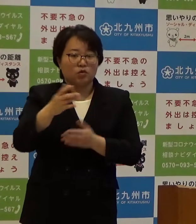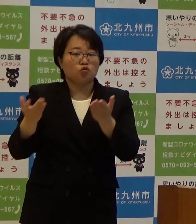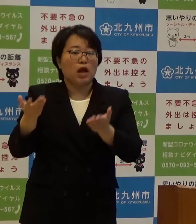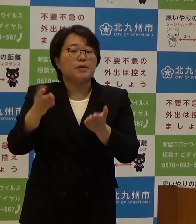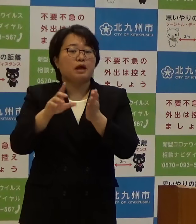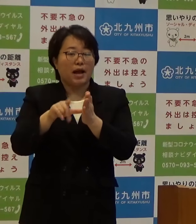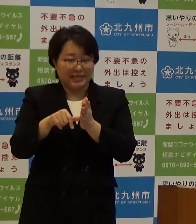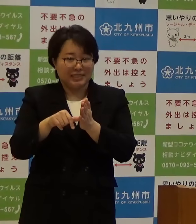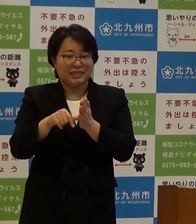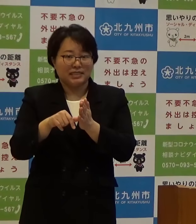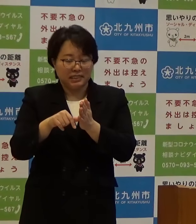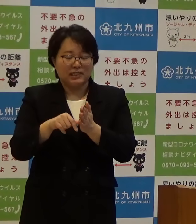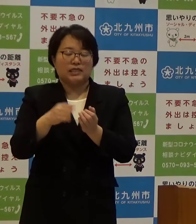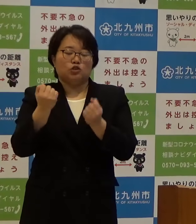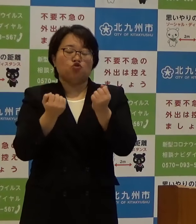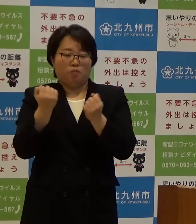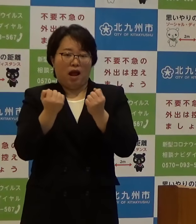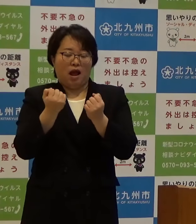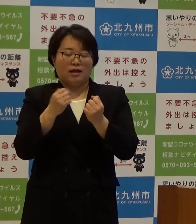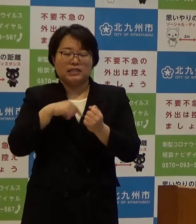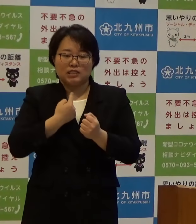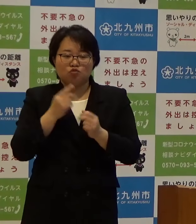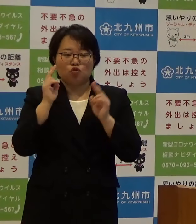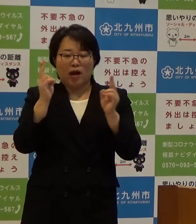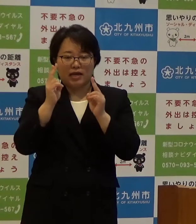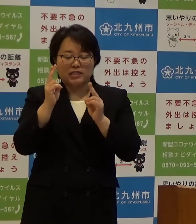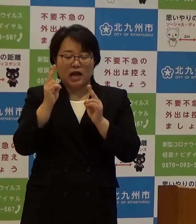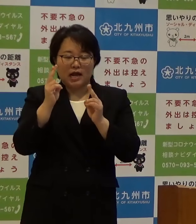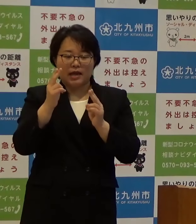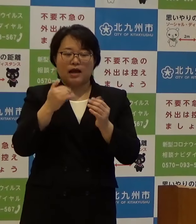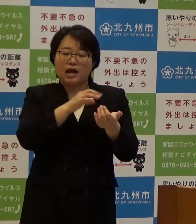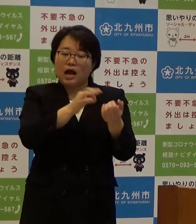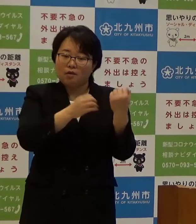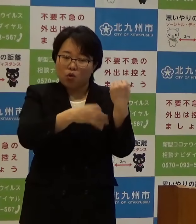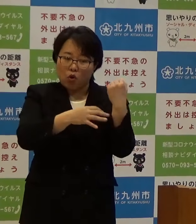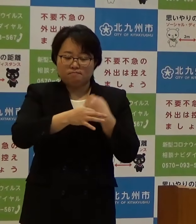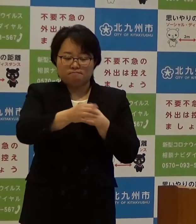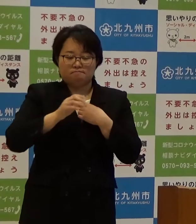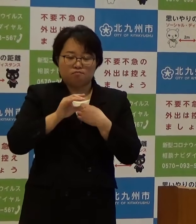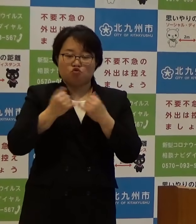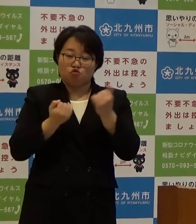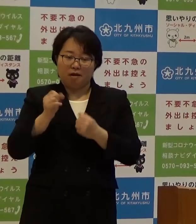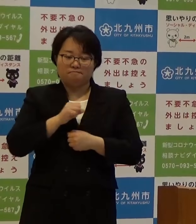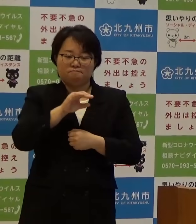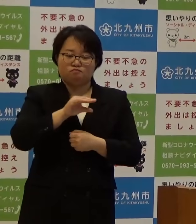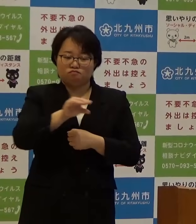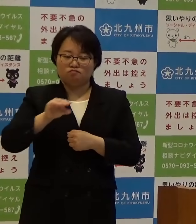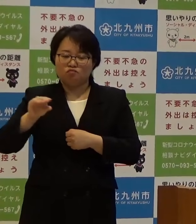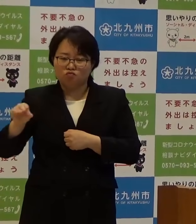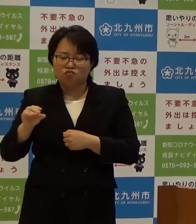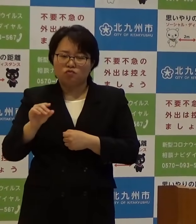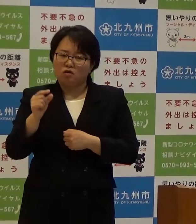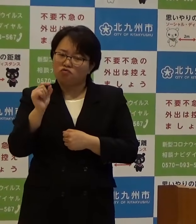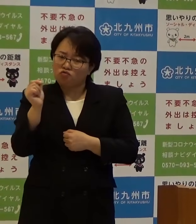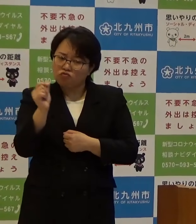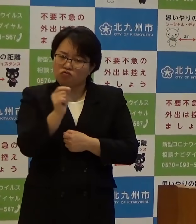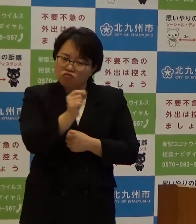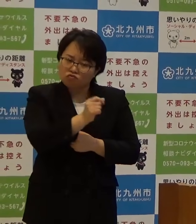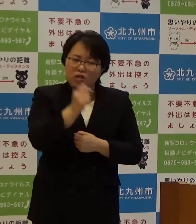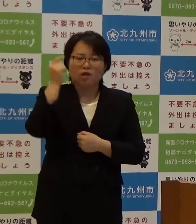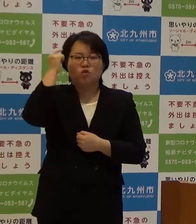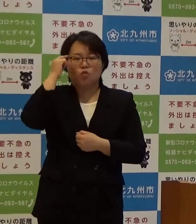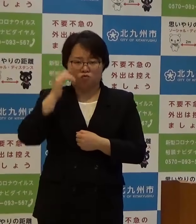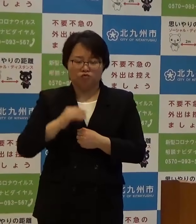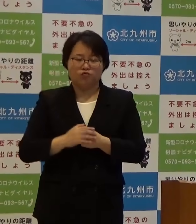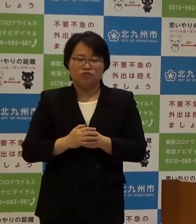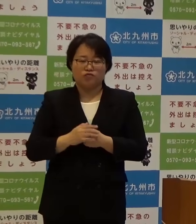勤をする人は少ないと思うんですね。公共交通機関が非常に便利がいいですし、その点北九州市